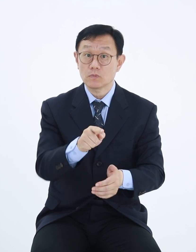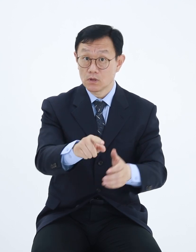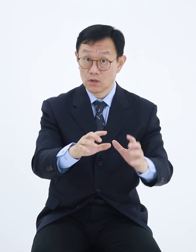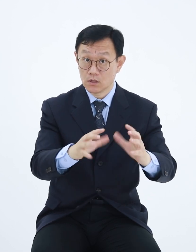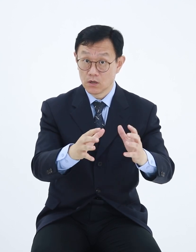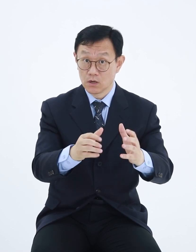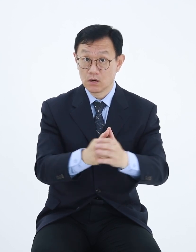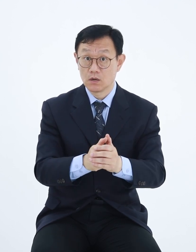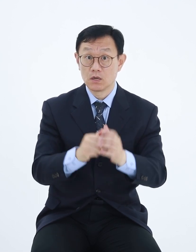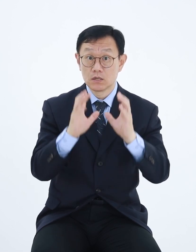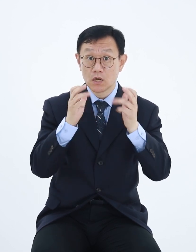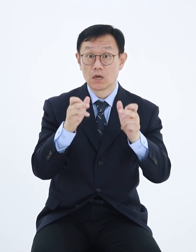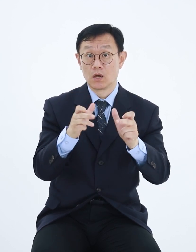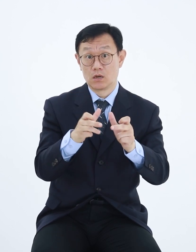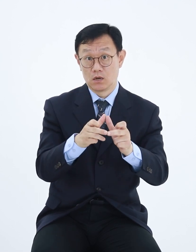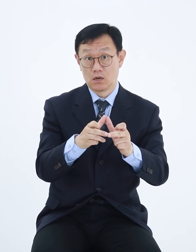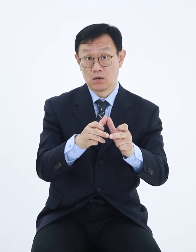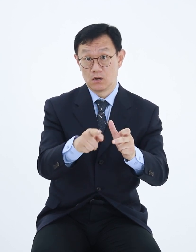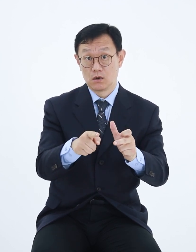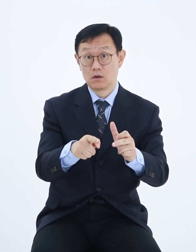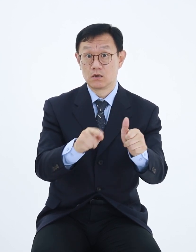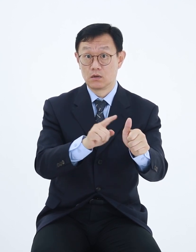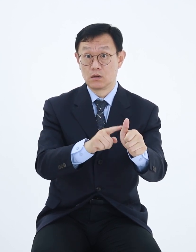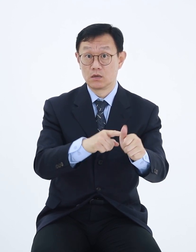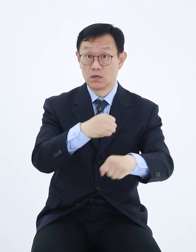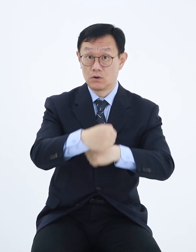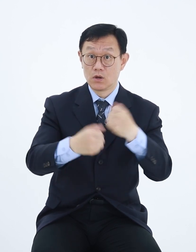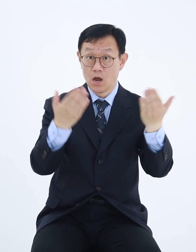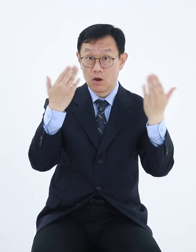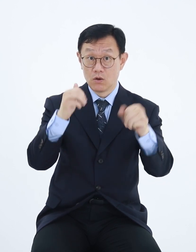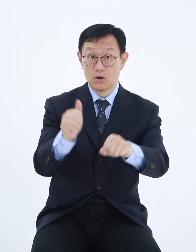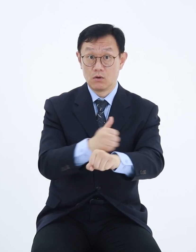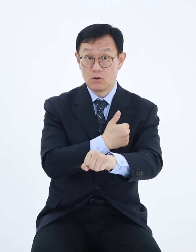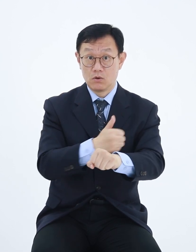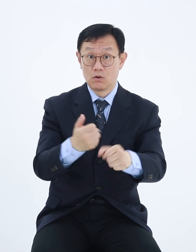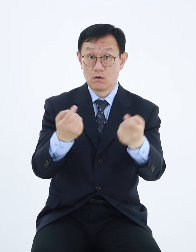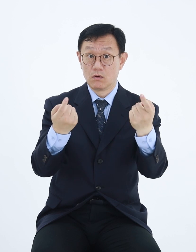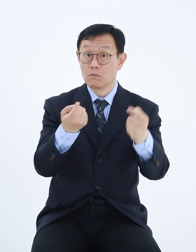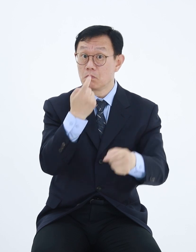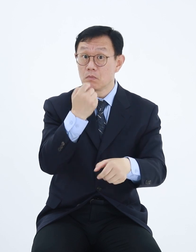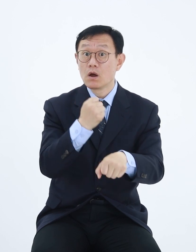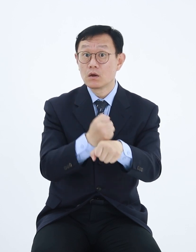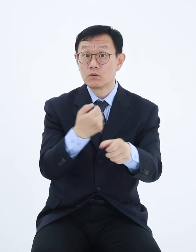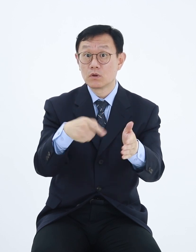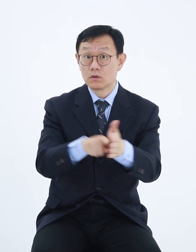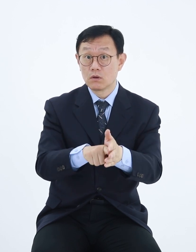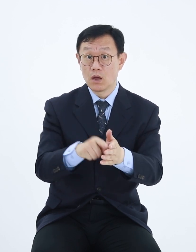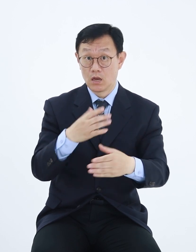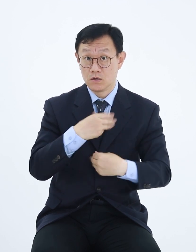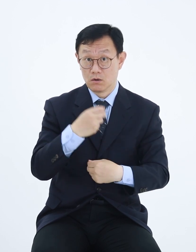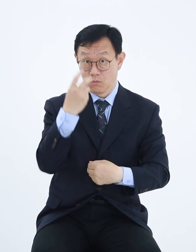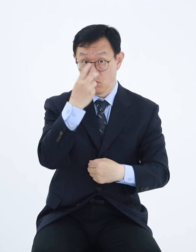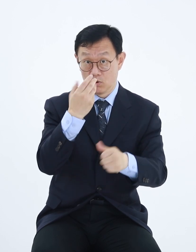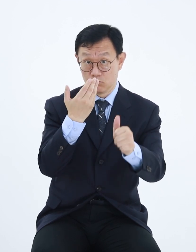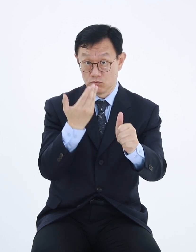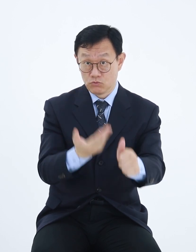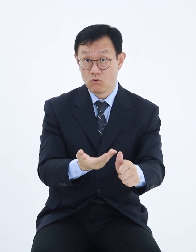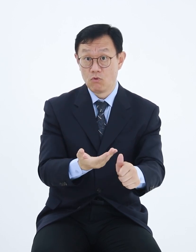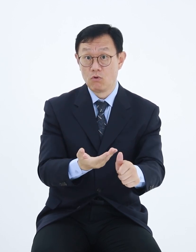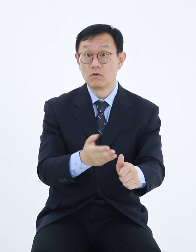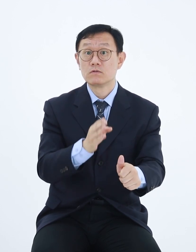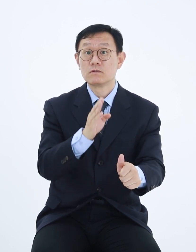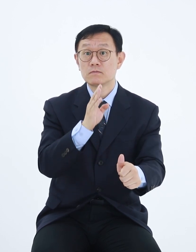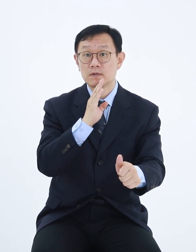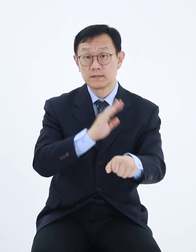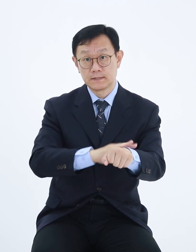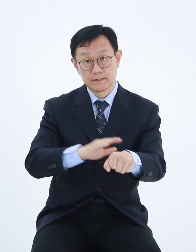당사국은 장애아동인 Y군이 자유롭게 학교에 다니며 교육받을 수 있도록 안전하게 보호하고 Y군의 최대 이익을